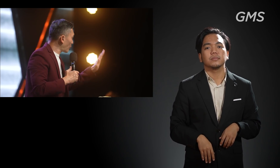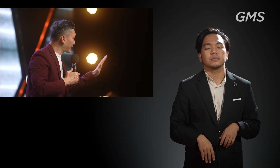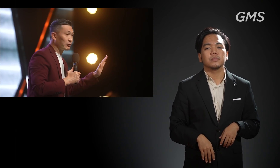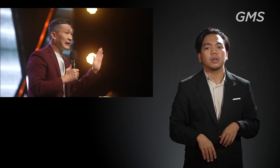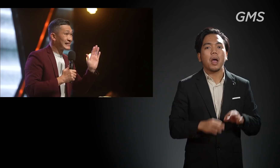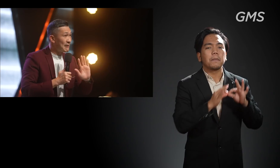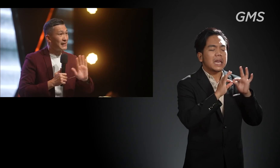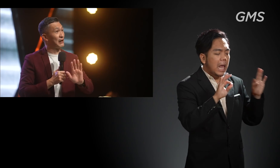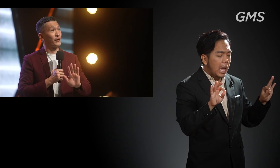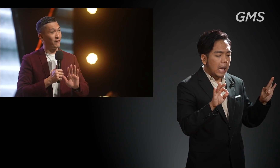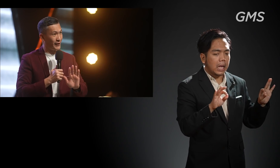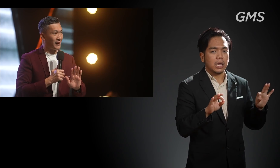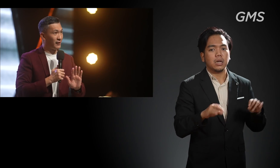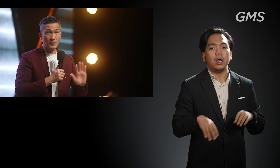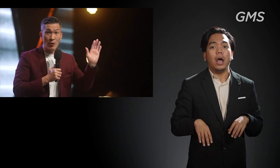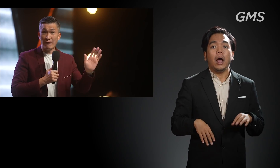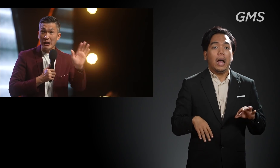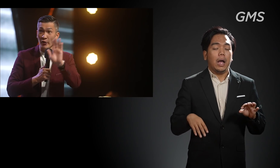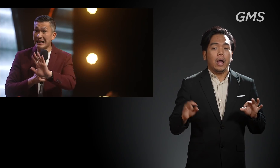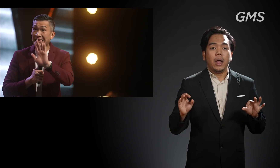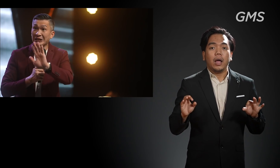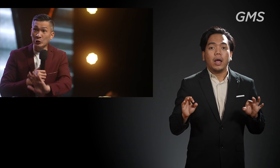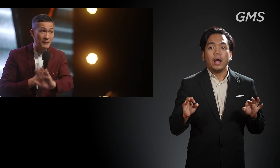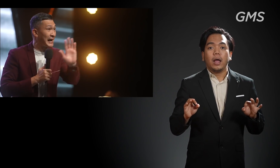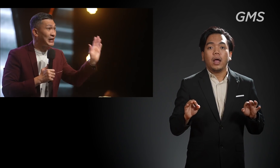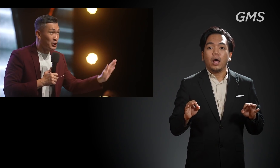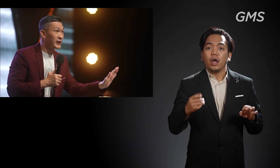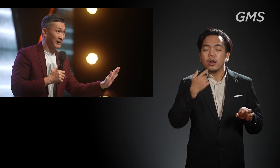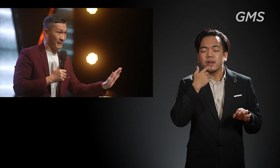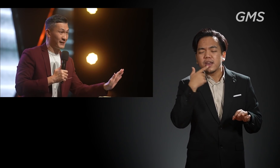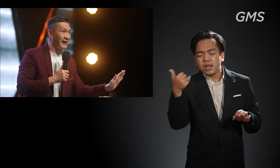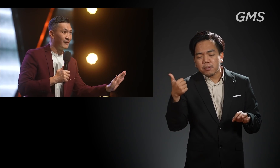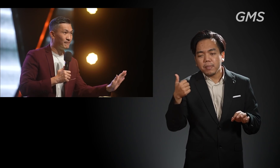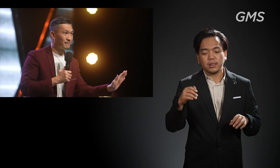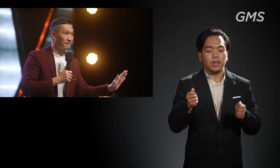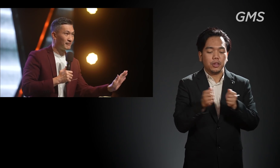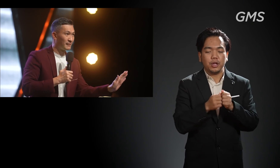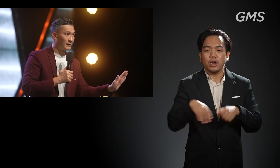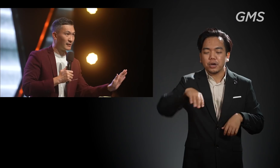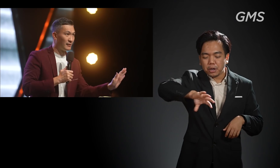Kenikmatan dengan keluarga itu tidak sama dengan foya-foya. Sebab orang foya-foya nggak tentu bisa enjoy dengan family-nya.